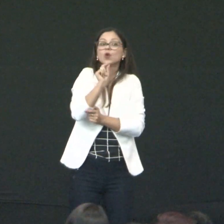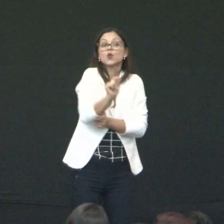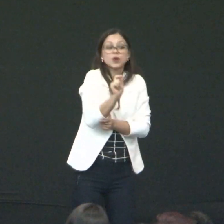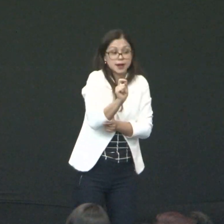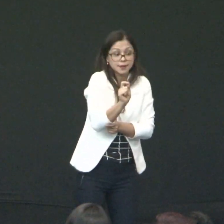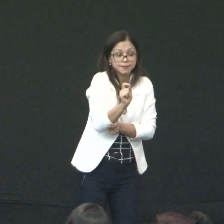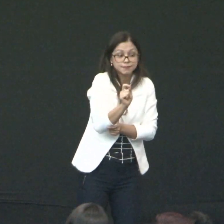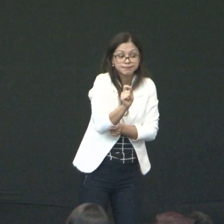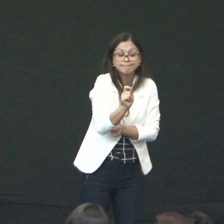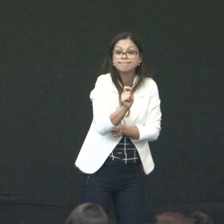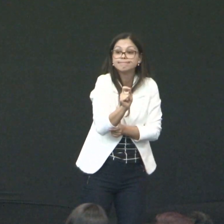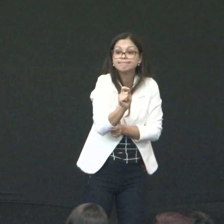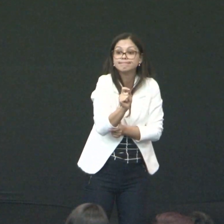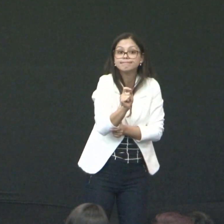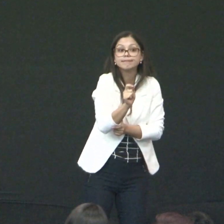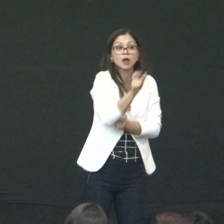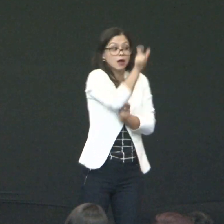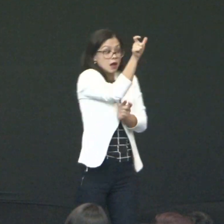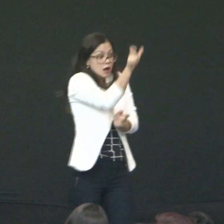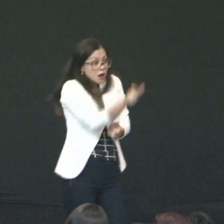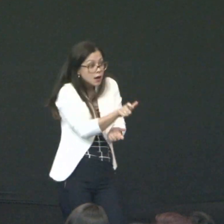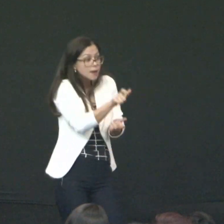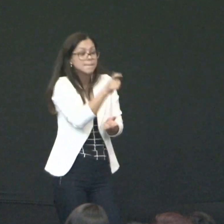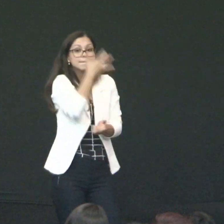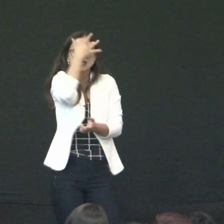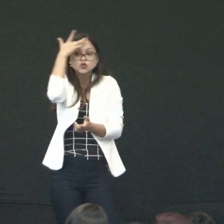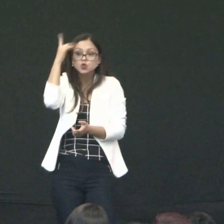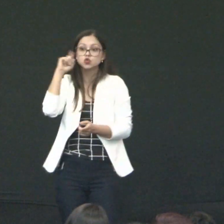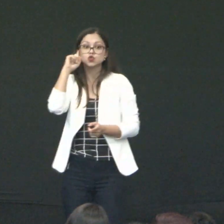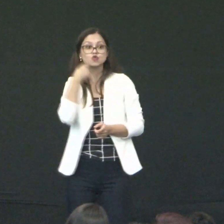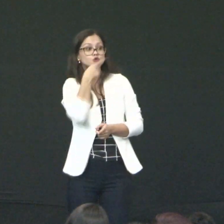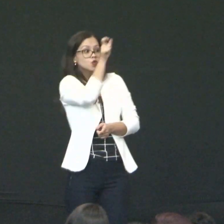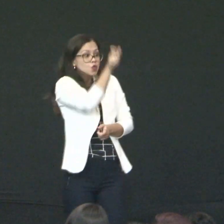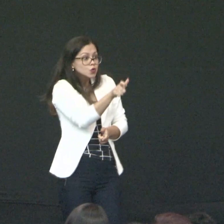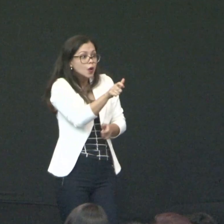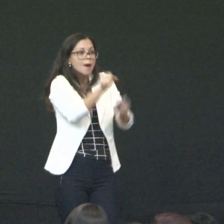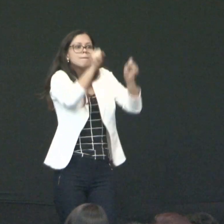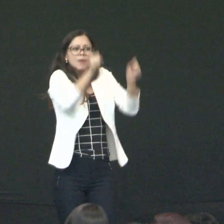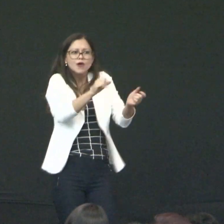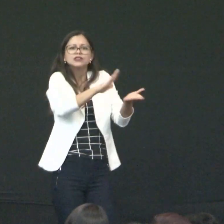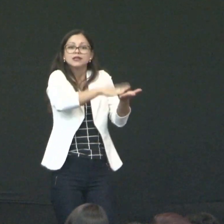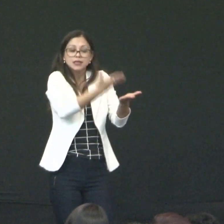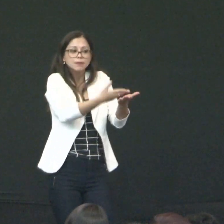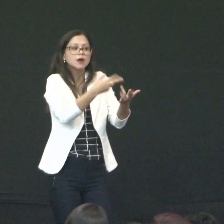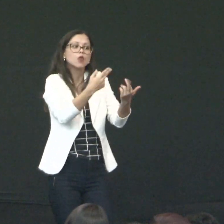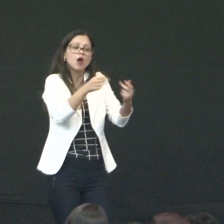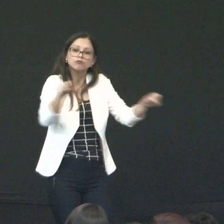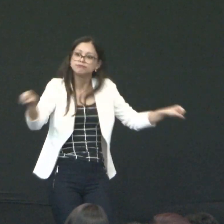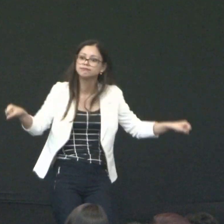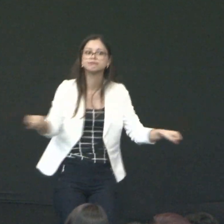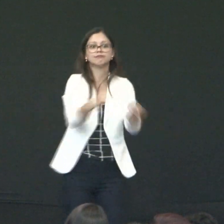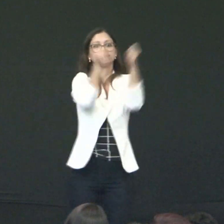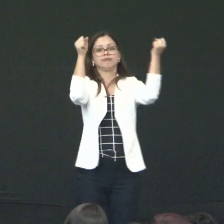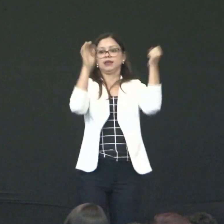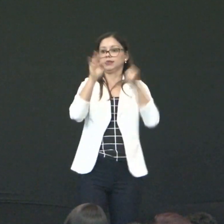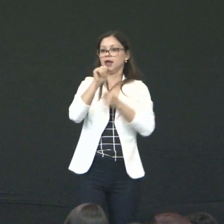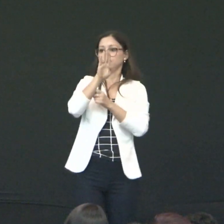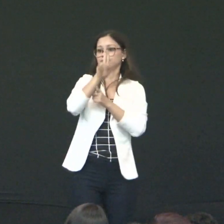E essas etapas a que eu me referia seria, a primeira é de que os intérpretes